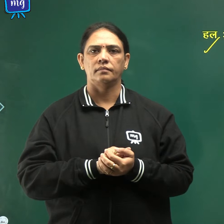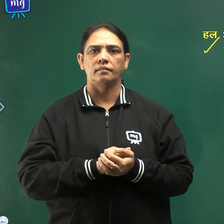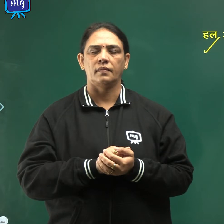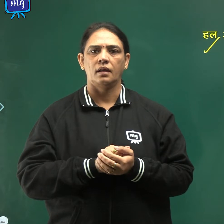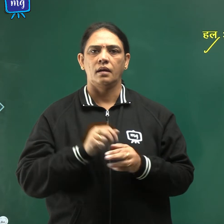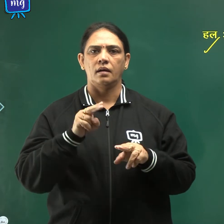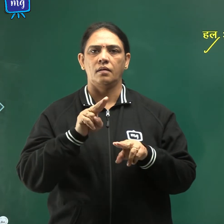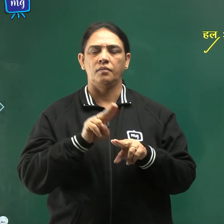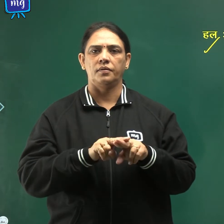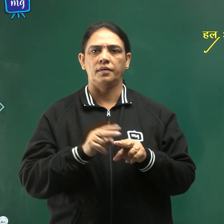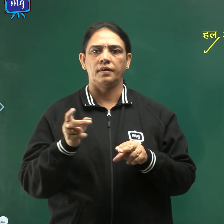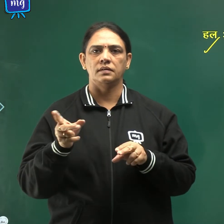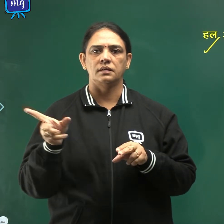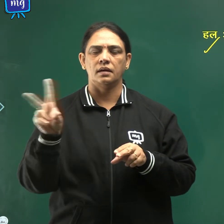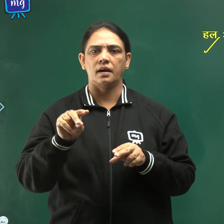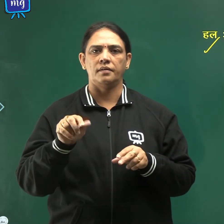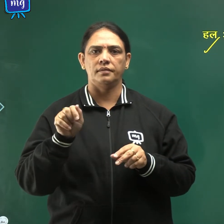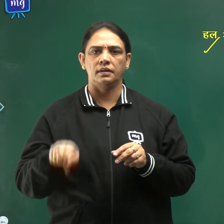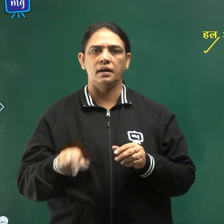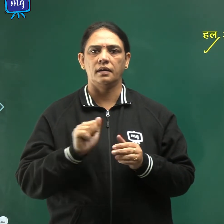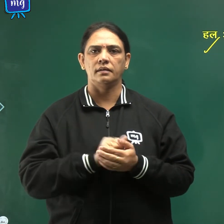बारंबारता f दी हुई है,